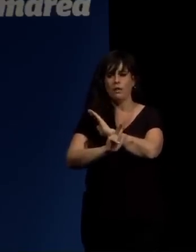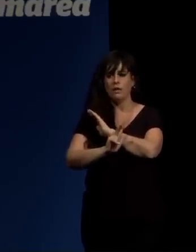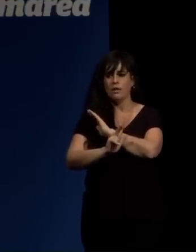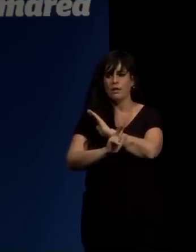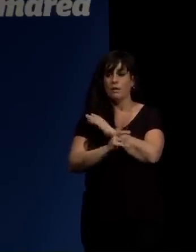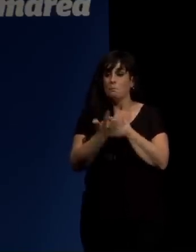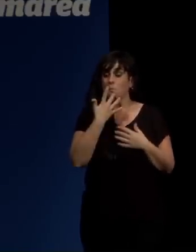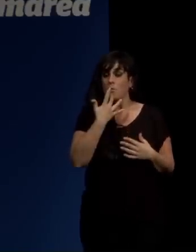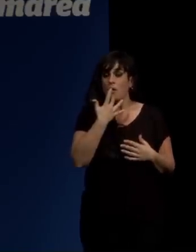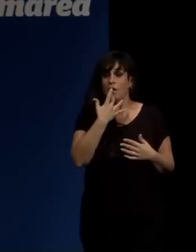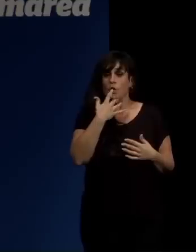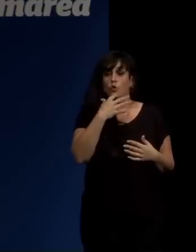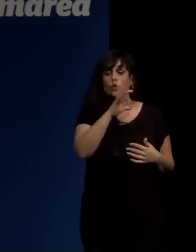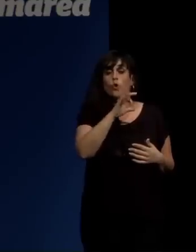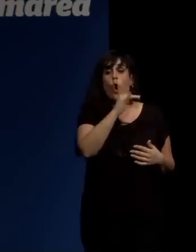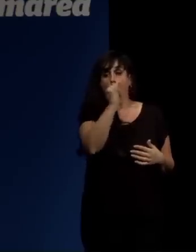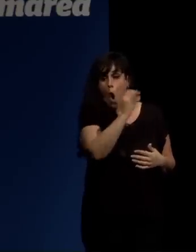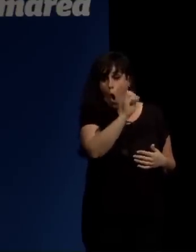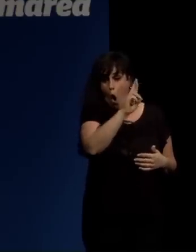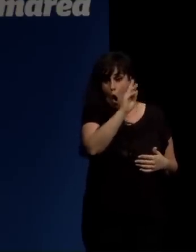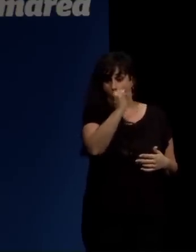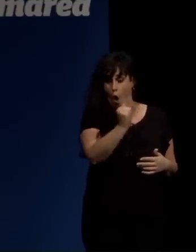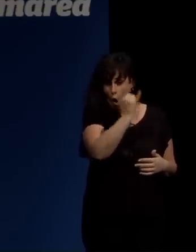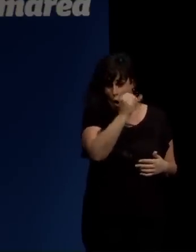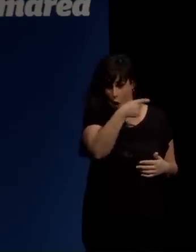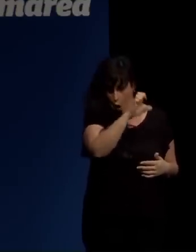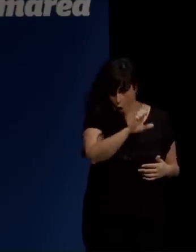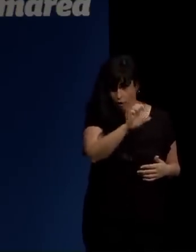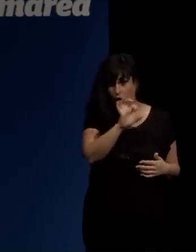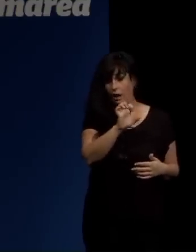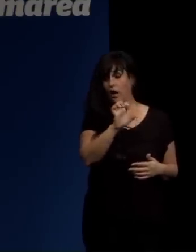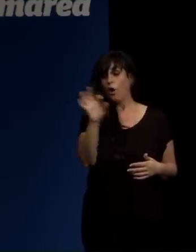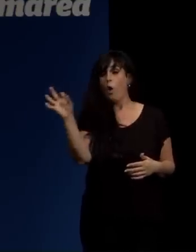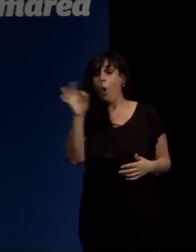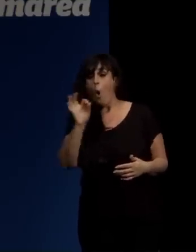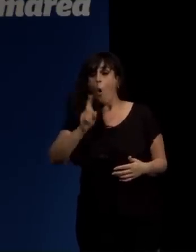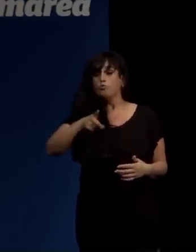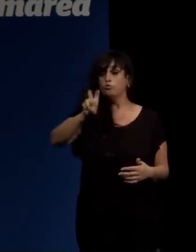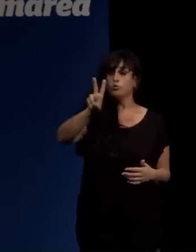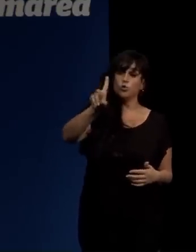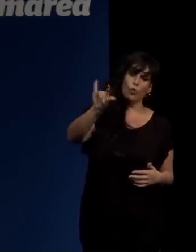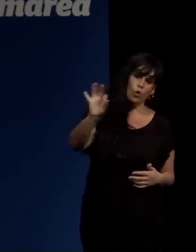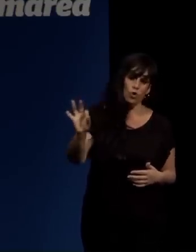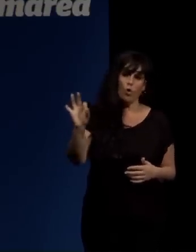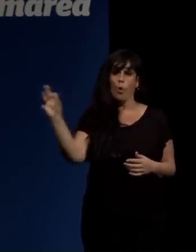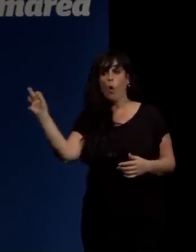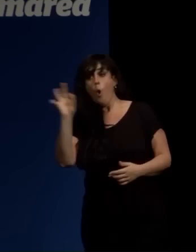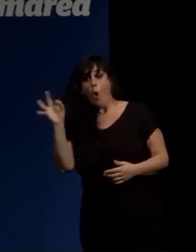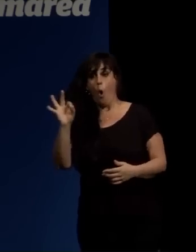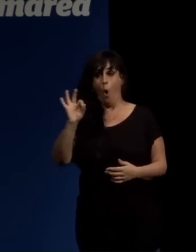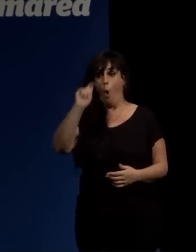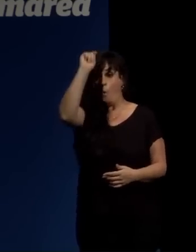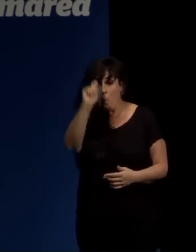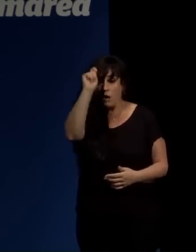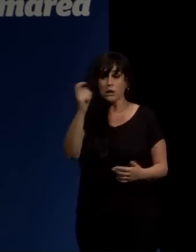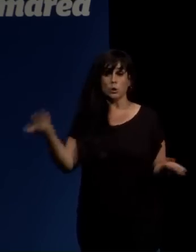Jorge Suárez, alcalde de Ferrol, se fora Xulo Ferreiro, alcalde da Coruña, se fora Martiño Noriego, alcalde de